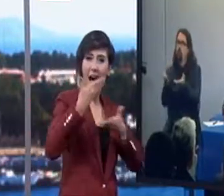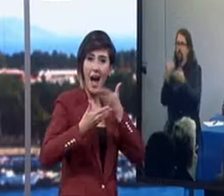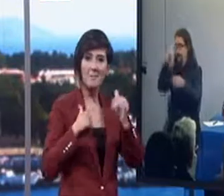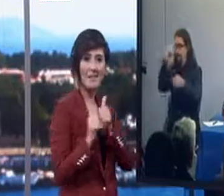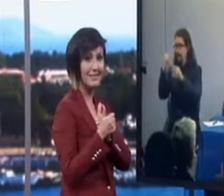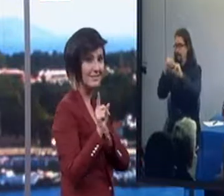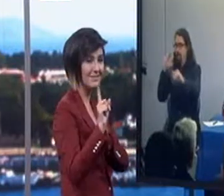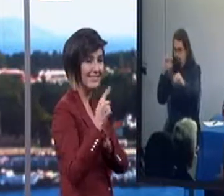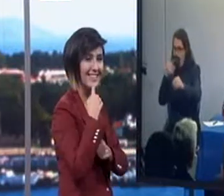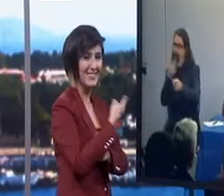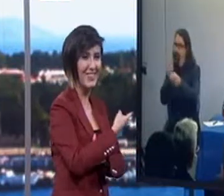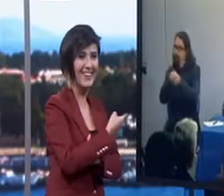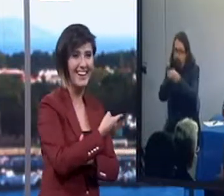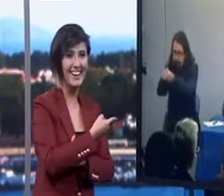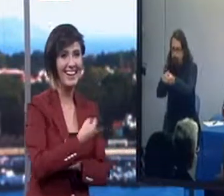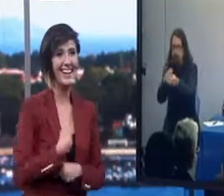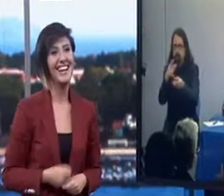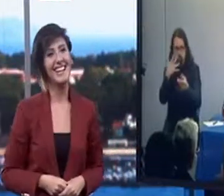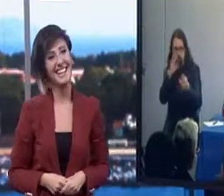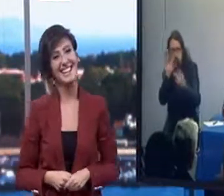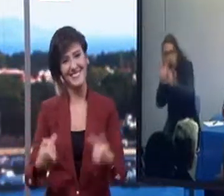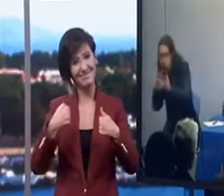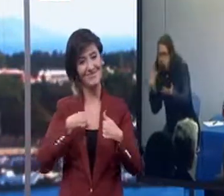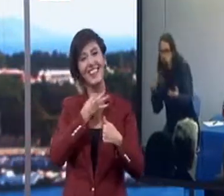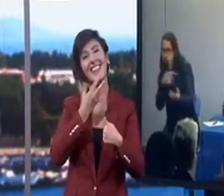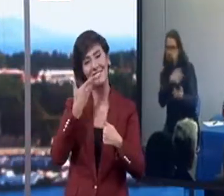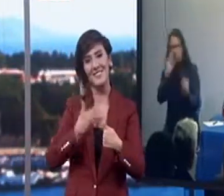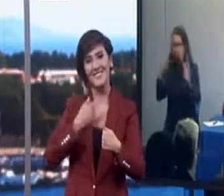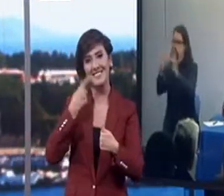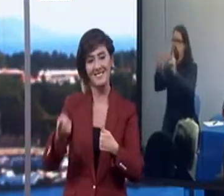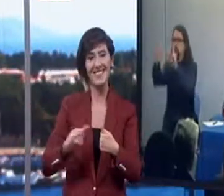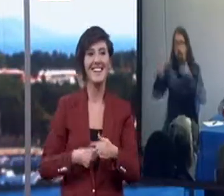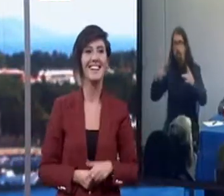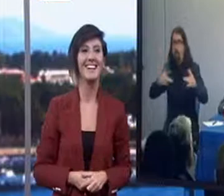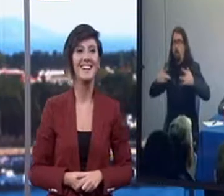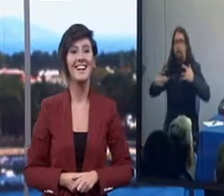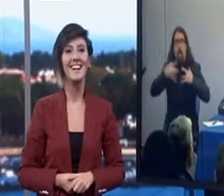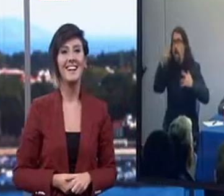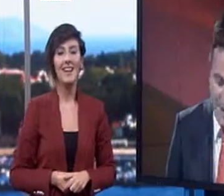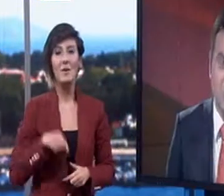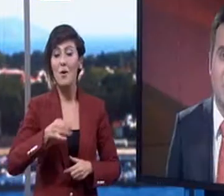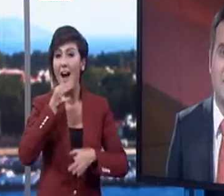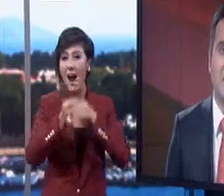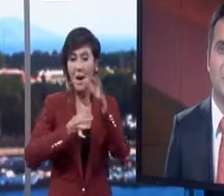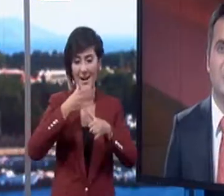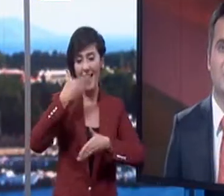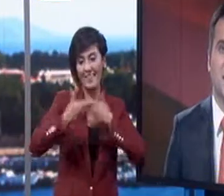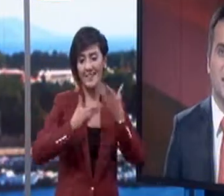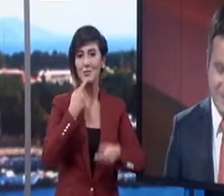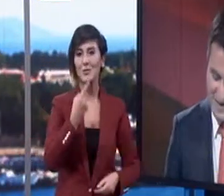gerekiyor. Bu noktada arkadaşımız Bahar'a da teşekkür ediyoruz. Bizlerle birlikte burada haber görevini yapıyor. Bahar da yine